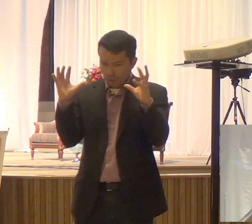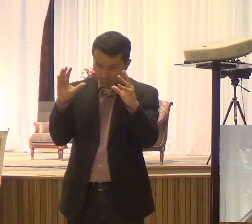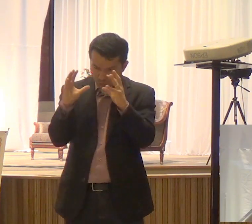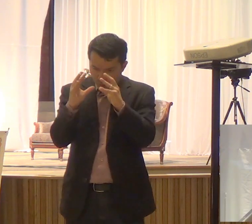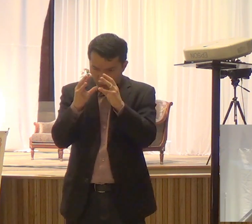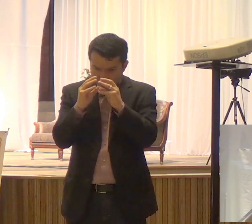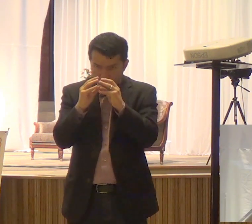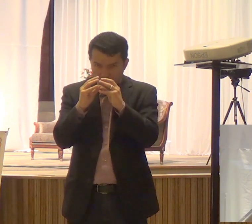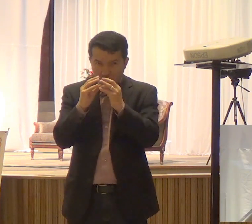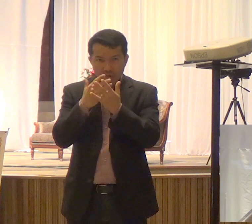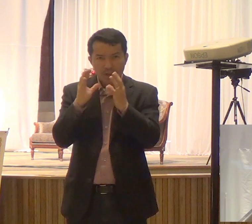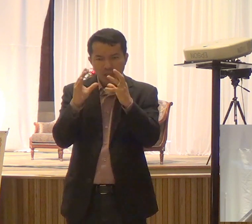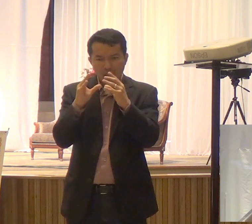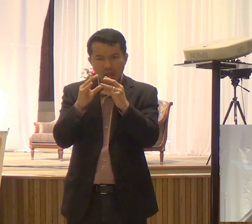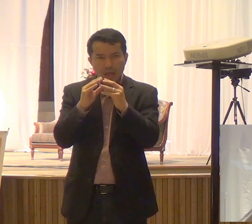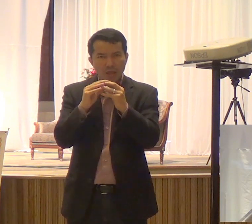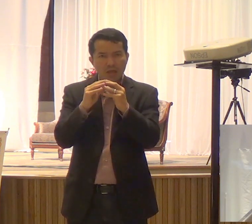dessa vareta, desse